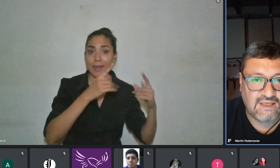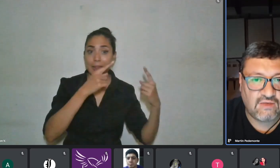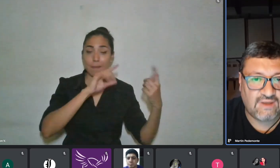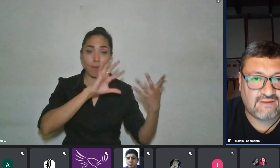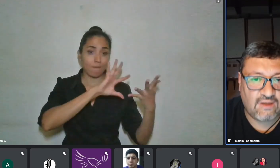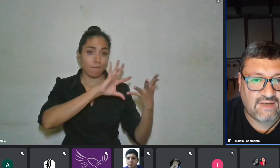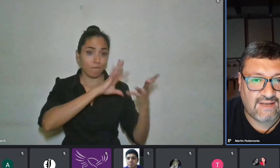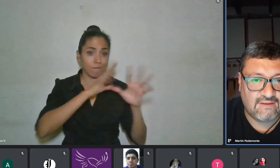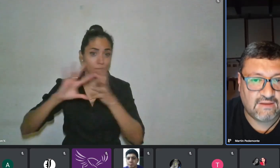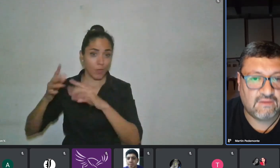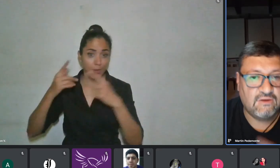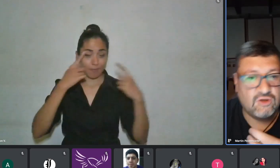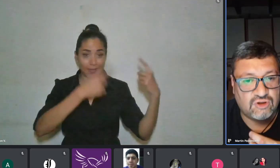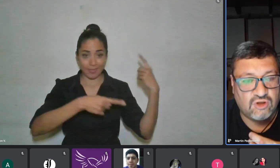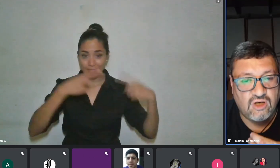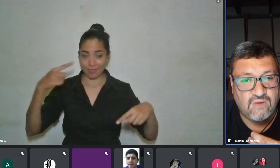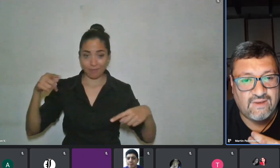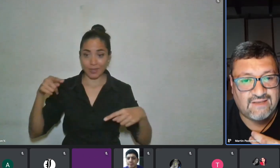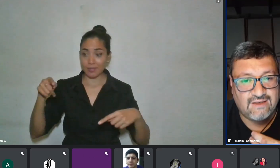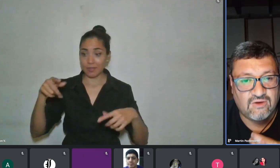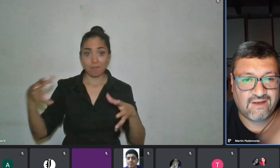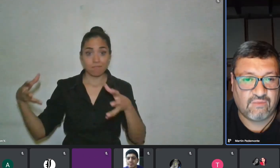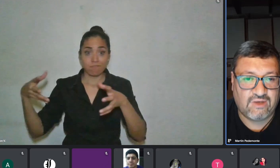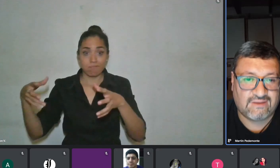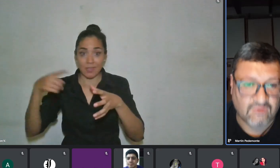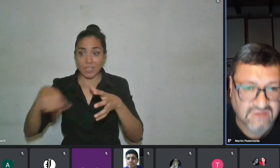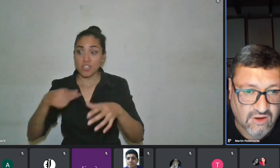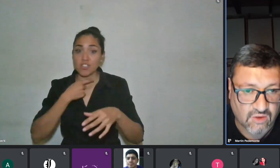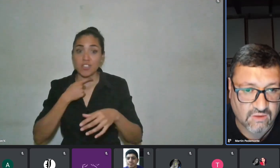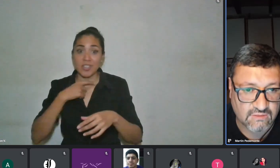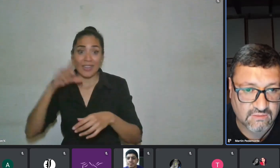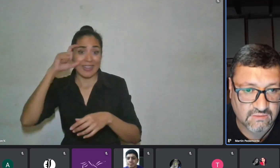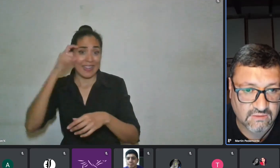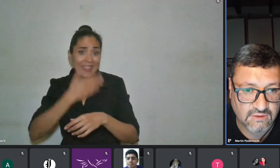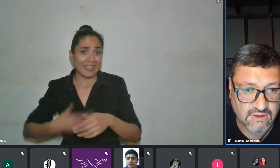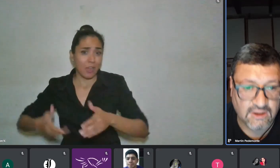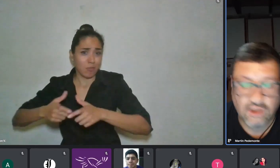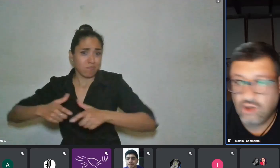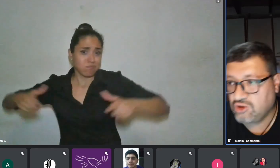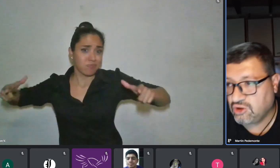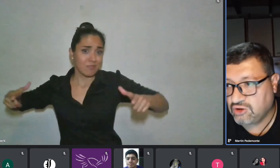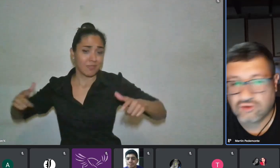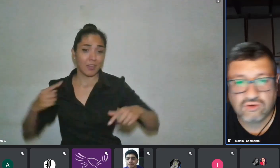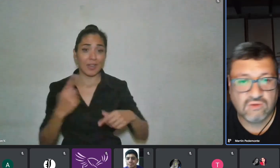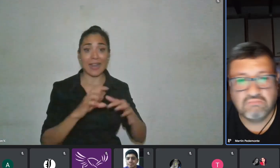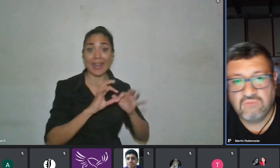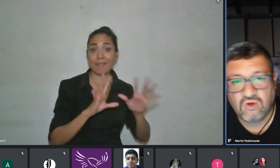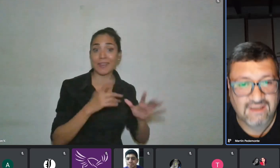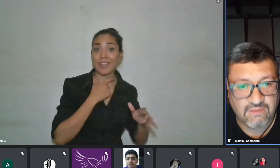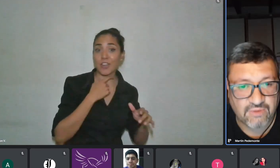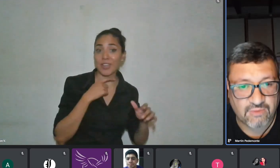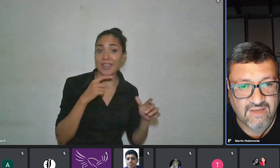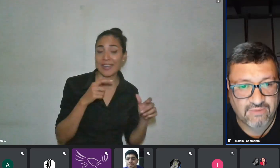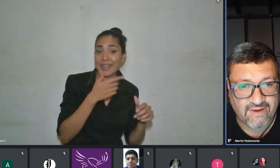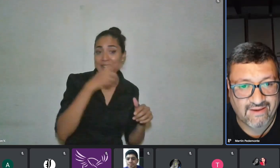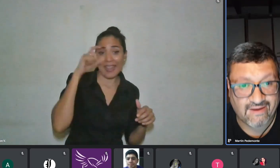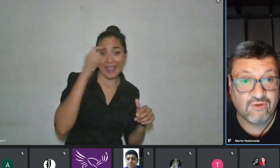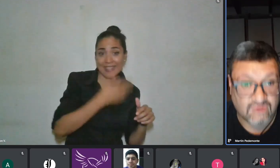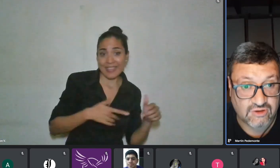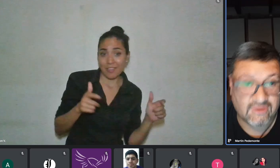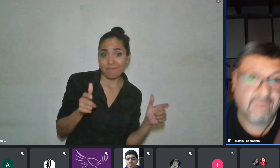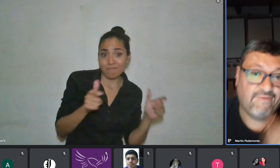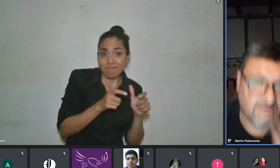Unos quieren un Estado grande, nosotros los libertarios queremos un Estado chico. Los otros no quieren propiedad